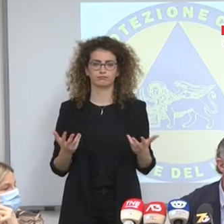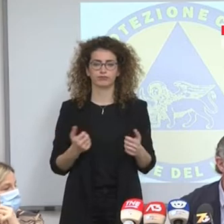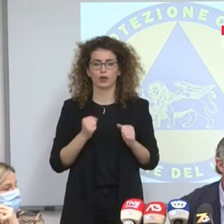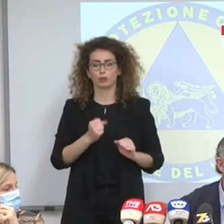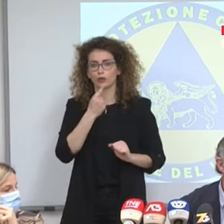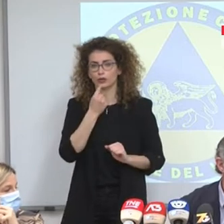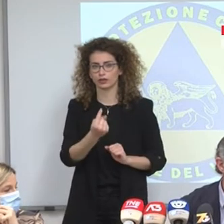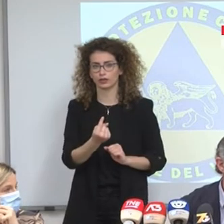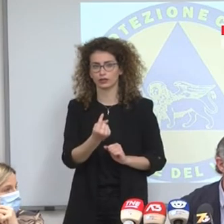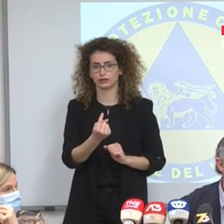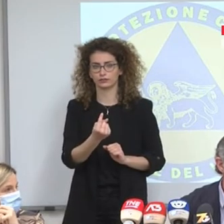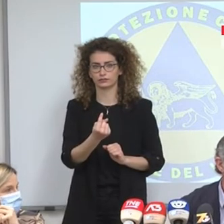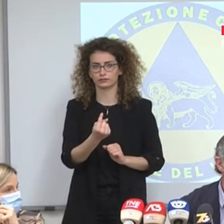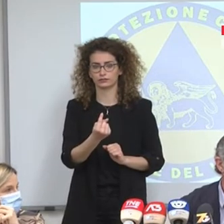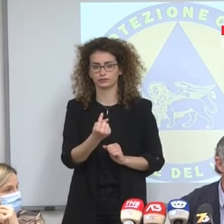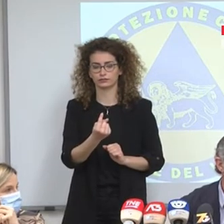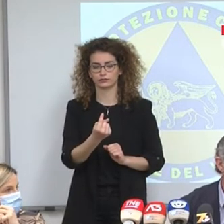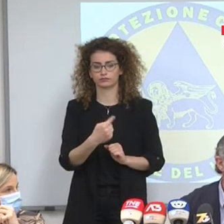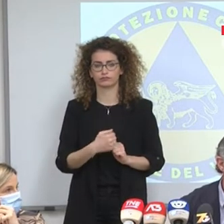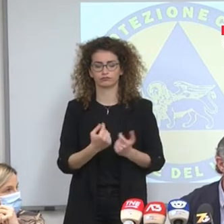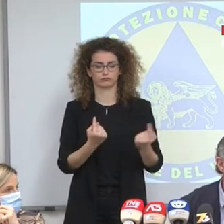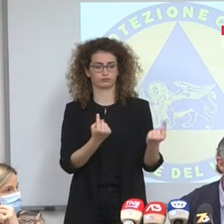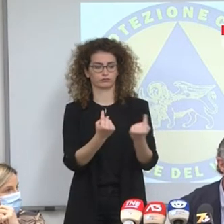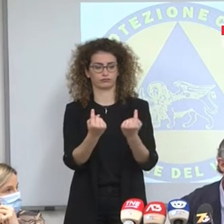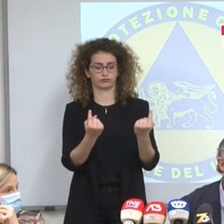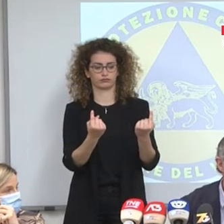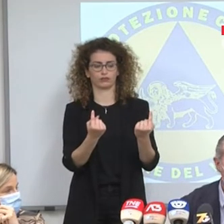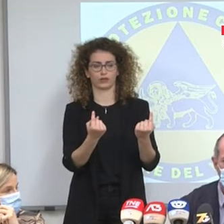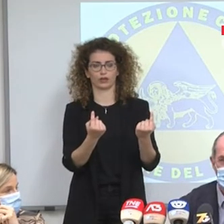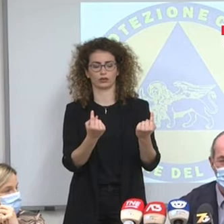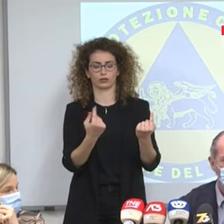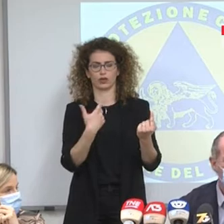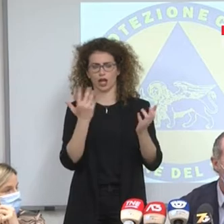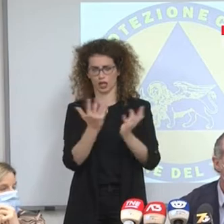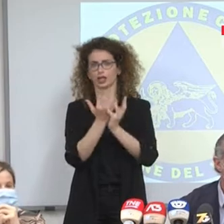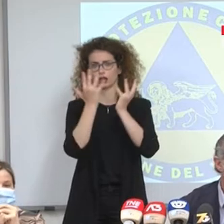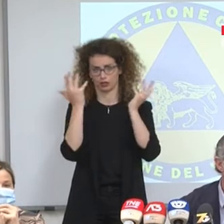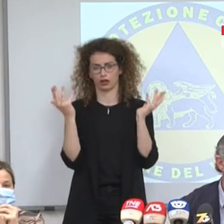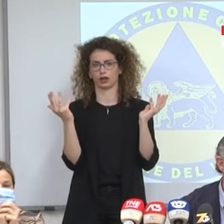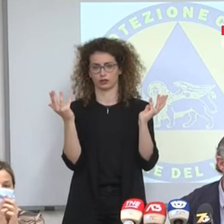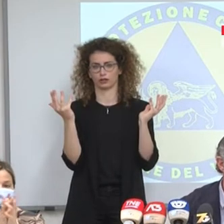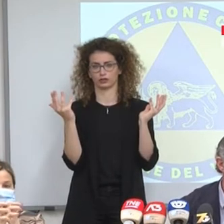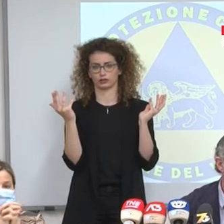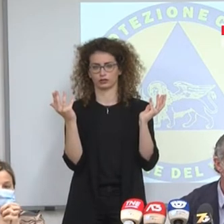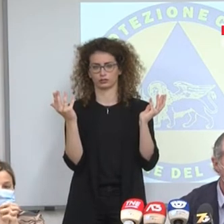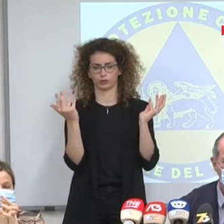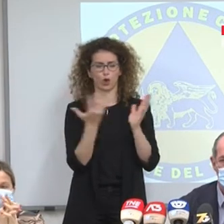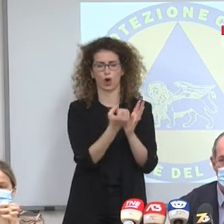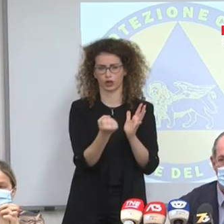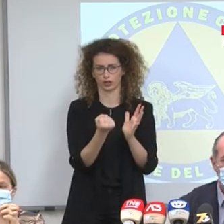Posso dire che il quadro è abbondantemente definito, quindi è ben chiaro di cosa stiamo